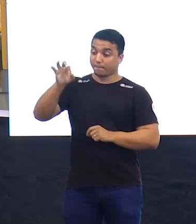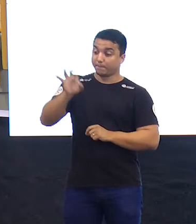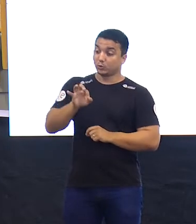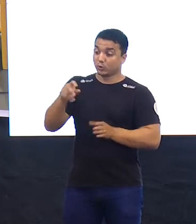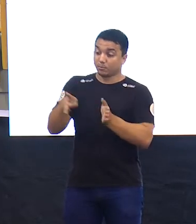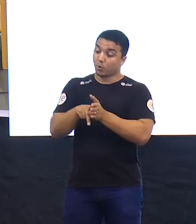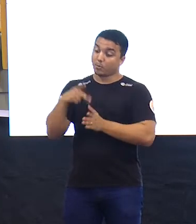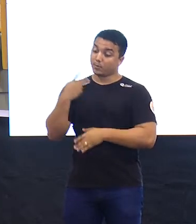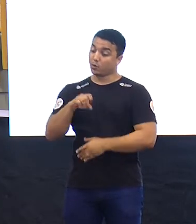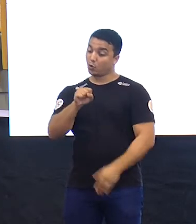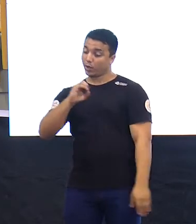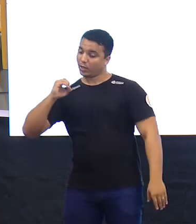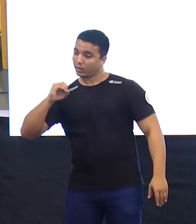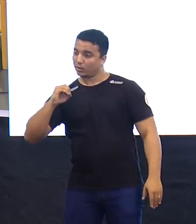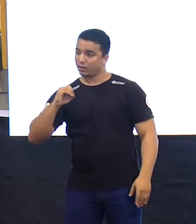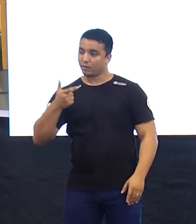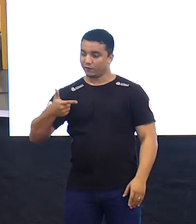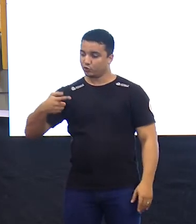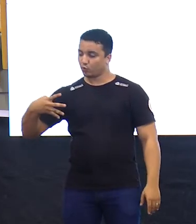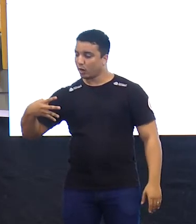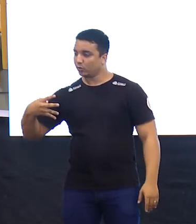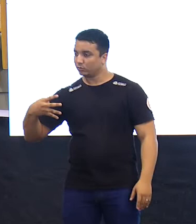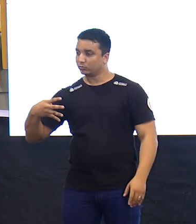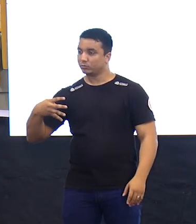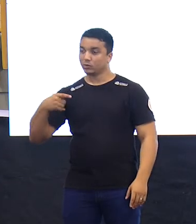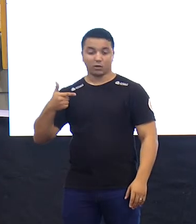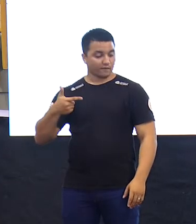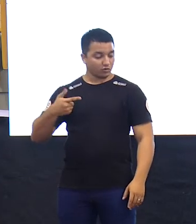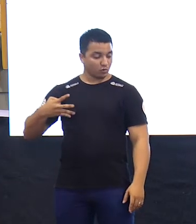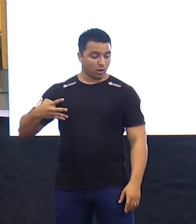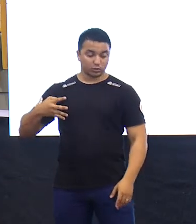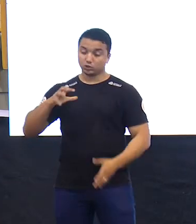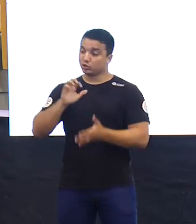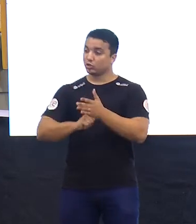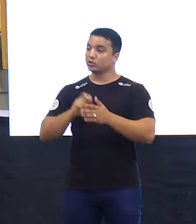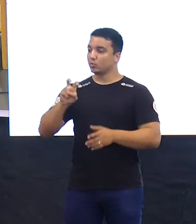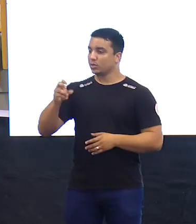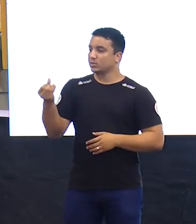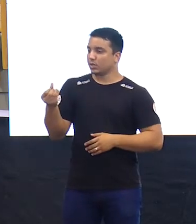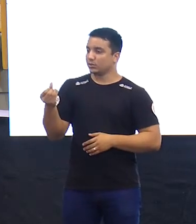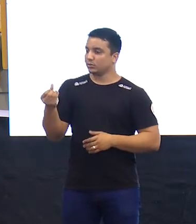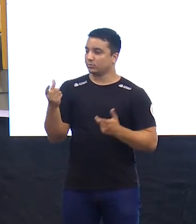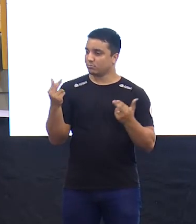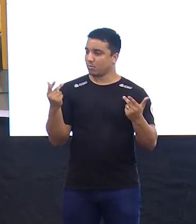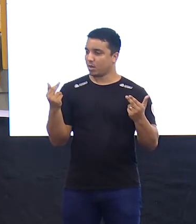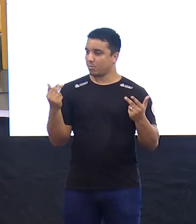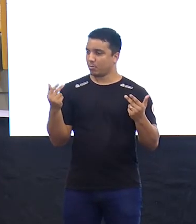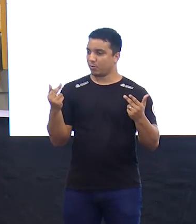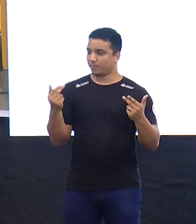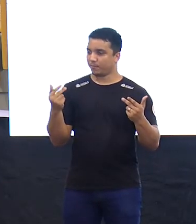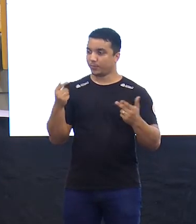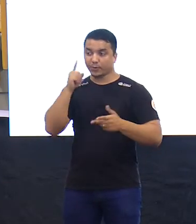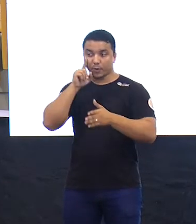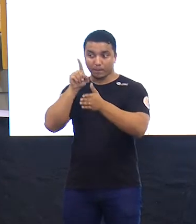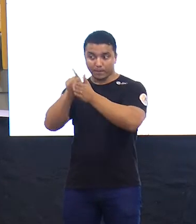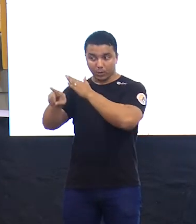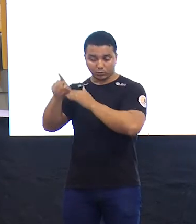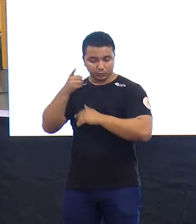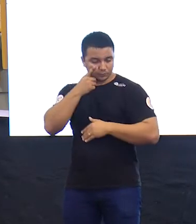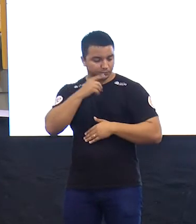de 80, que dá 24. Tirou 24, 56. Agora eu pergunto para